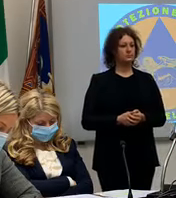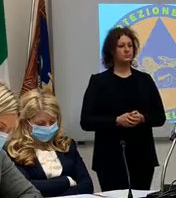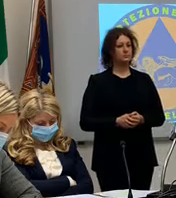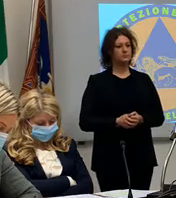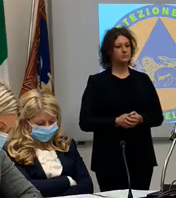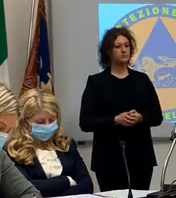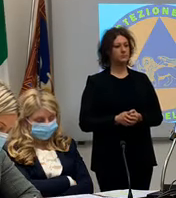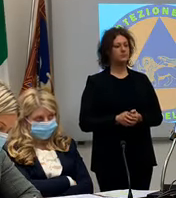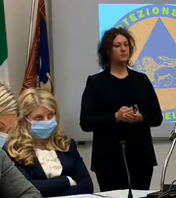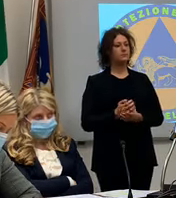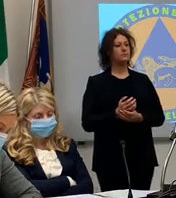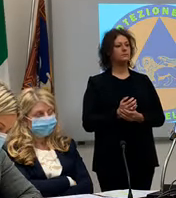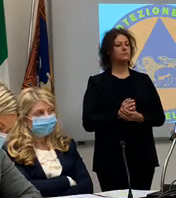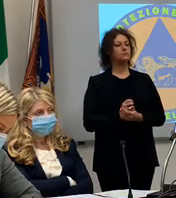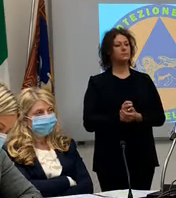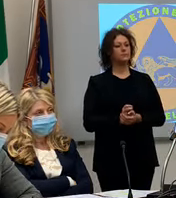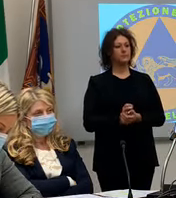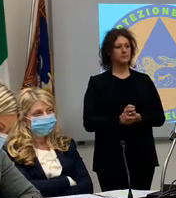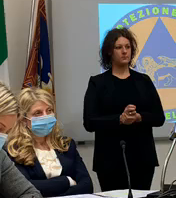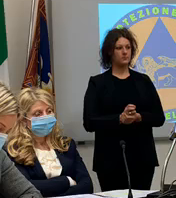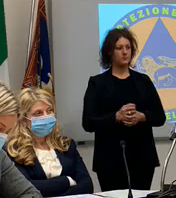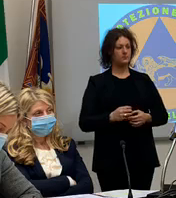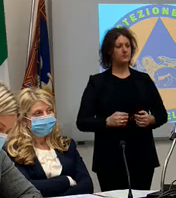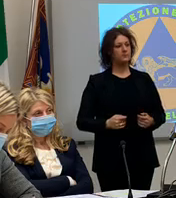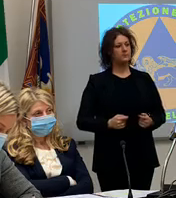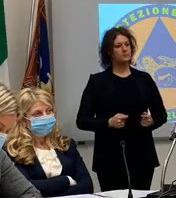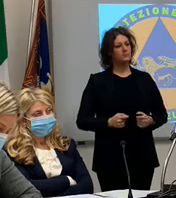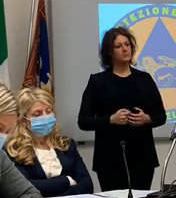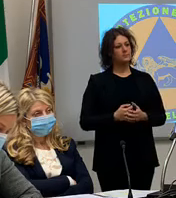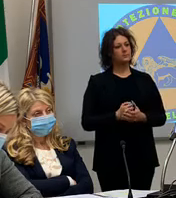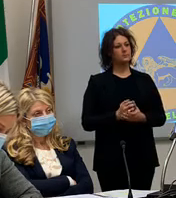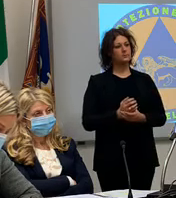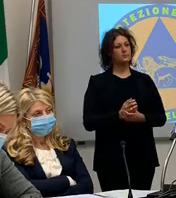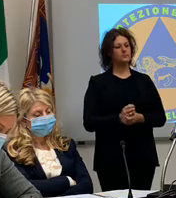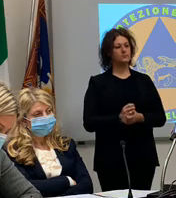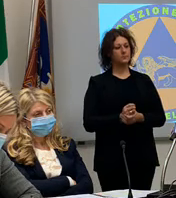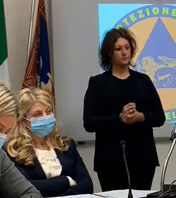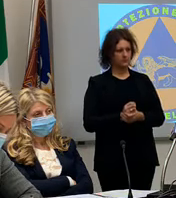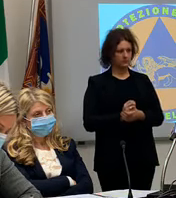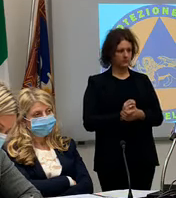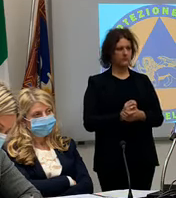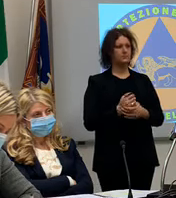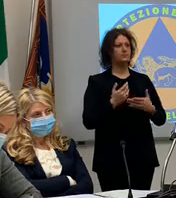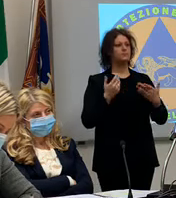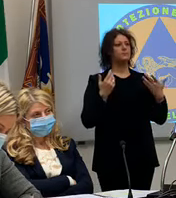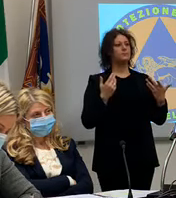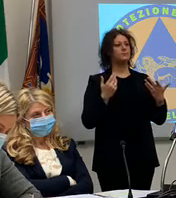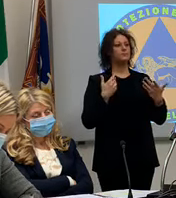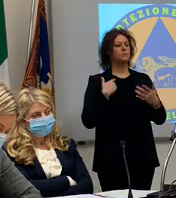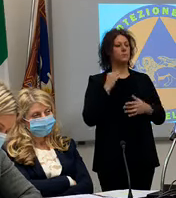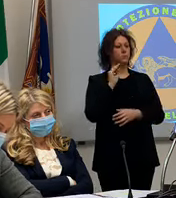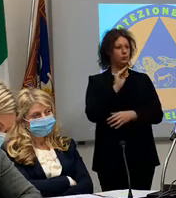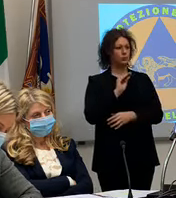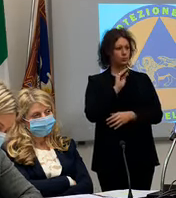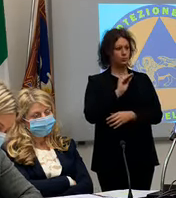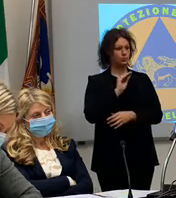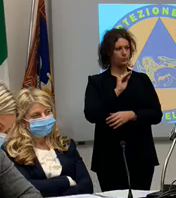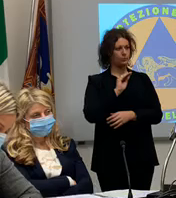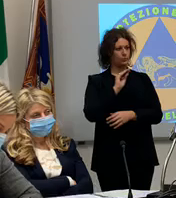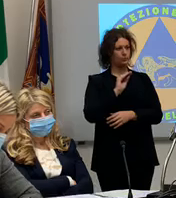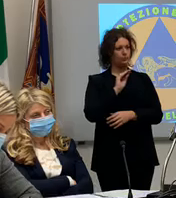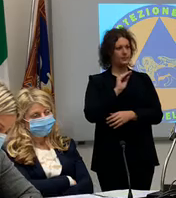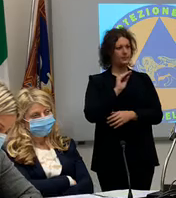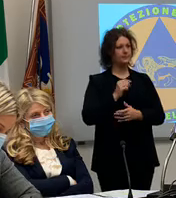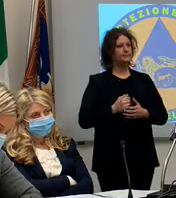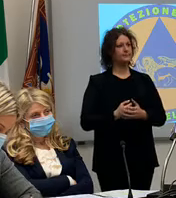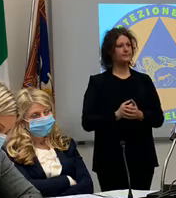prego Allora presidente io farlo una una domanda e poi due due